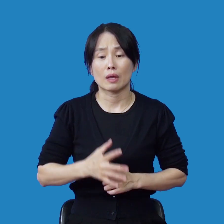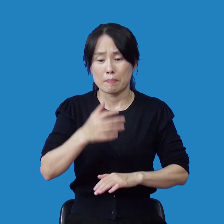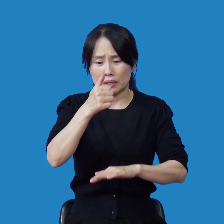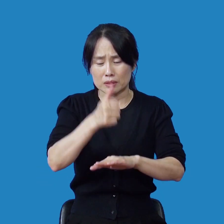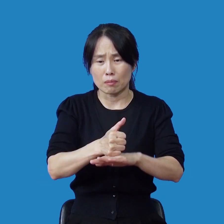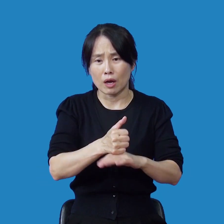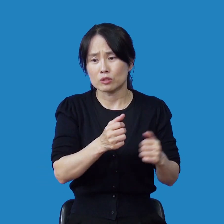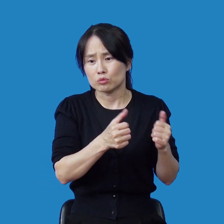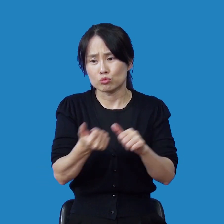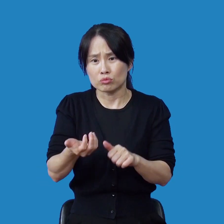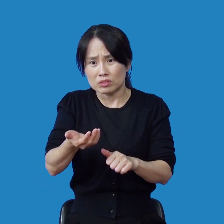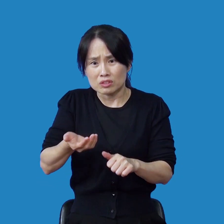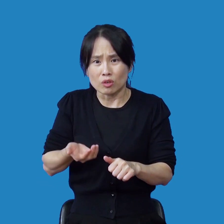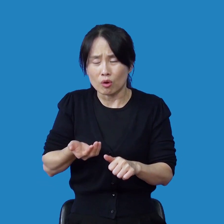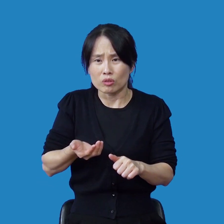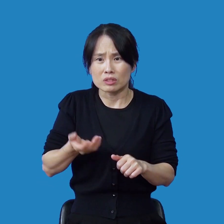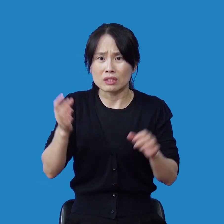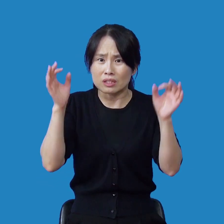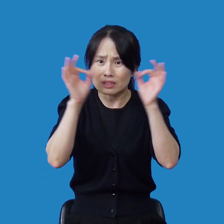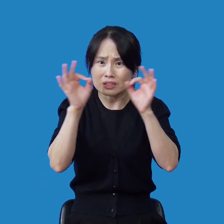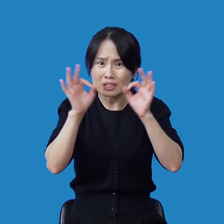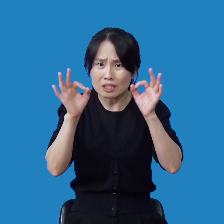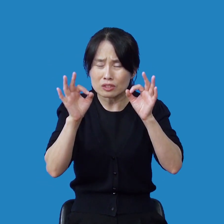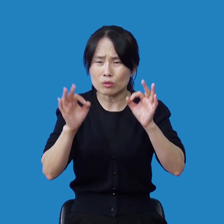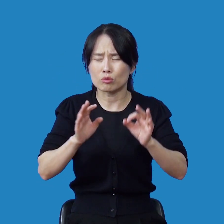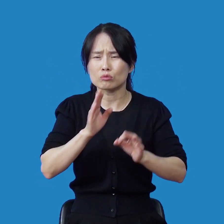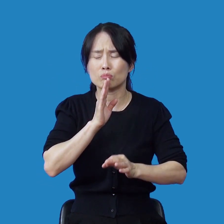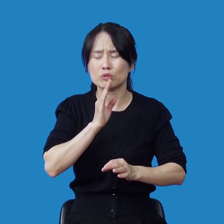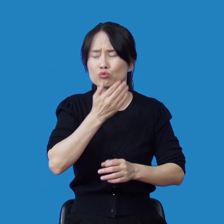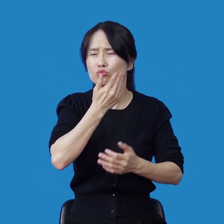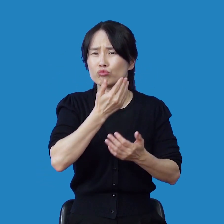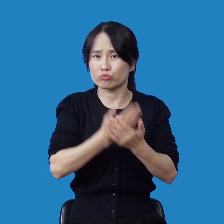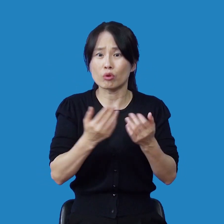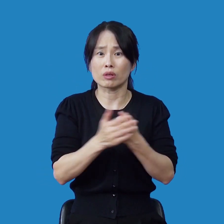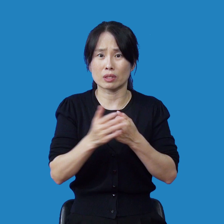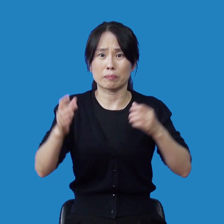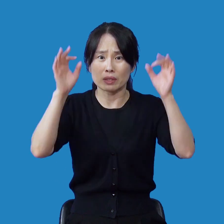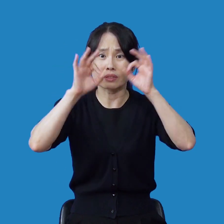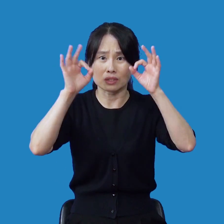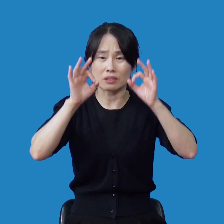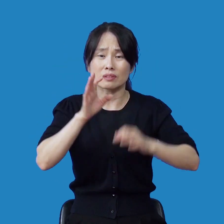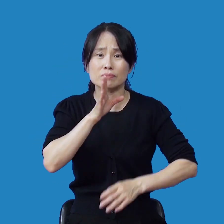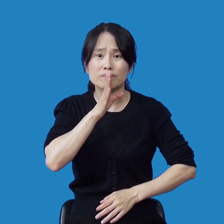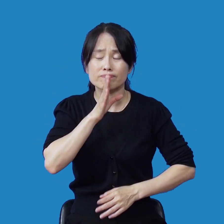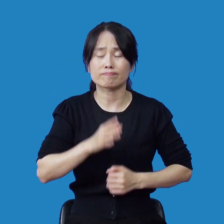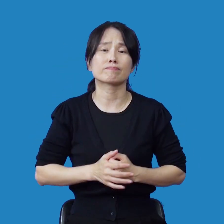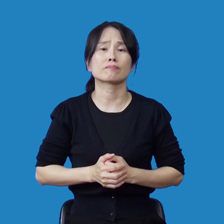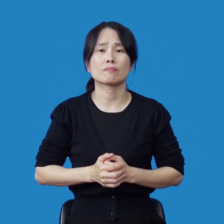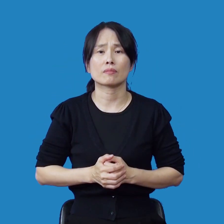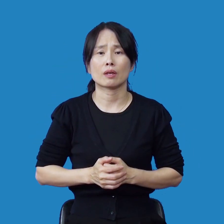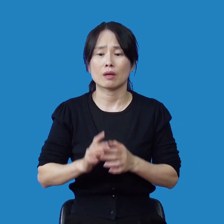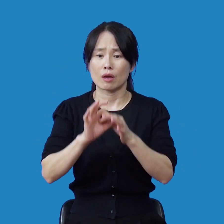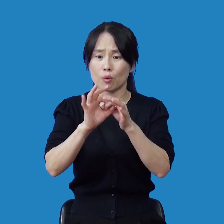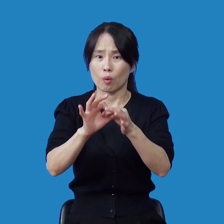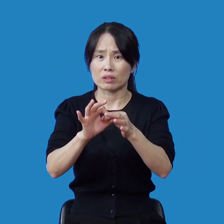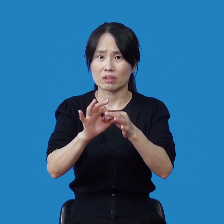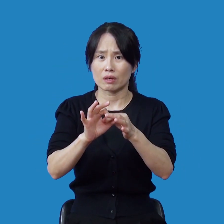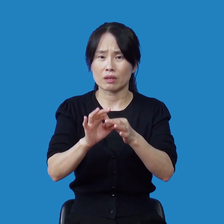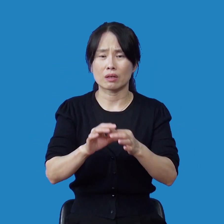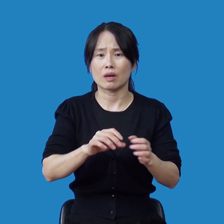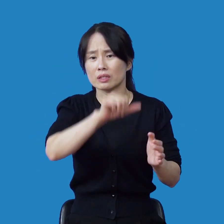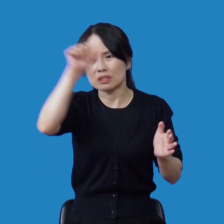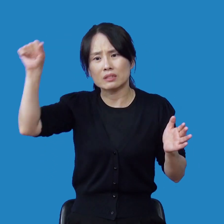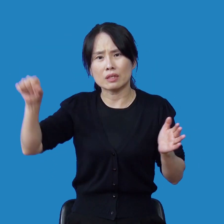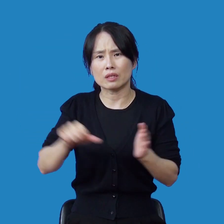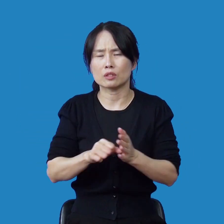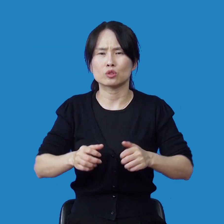마지막 순간에 찾는 것이 진짜로 중요한 거 아니겠습니까? 그래서 관계가 인생의 전부라고